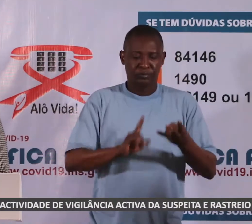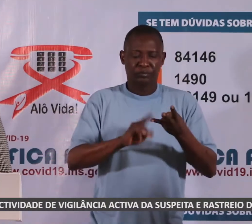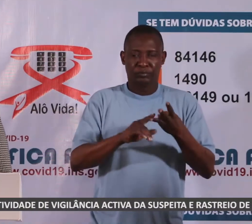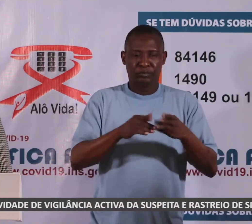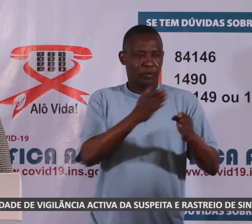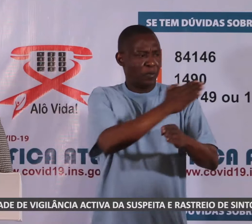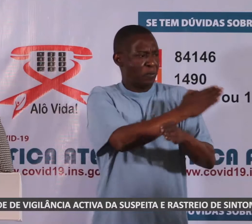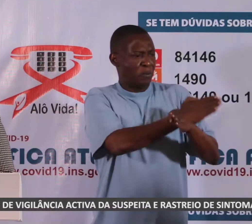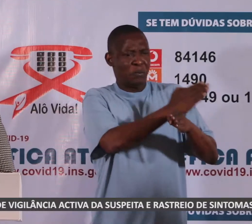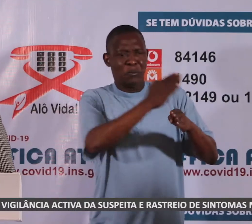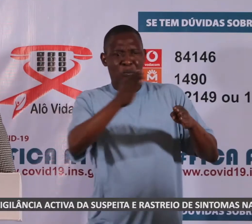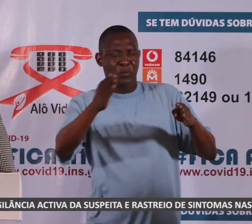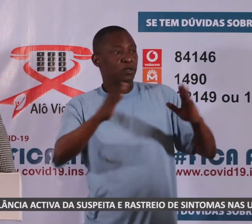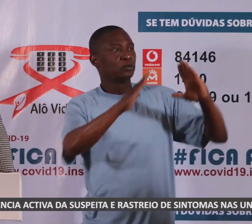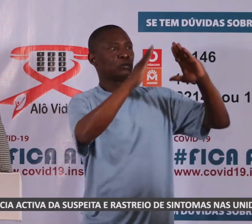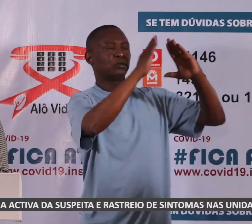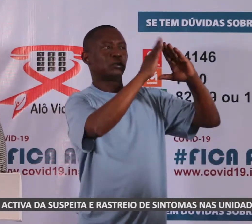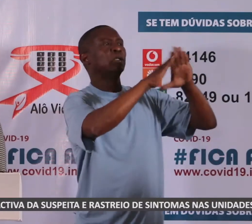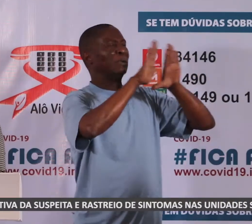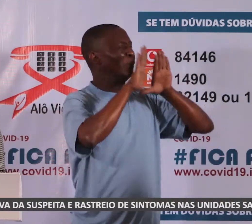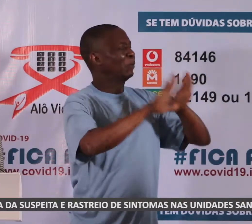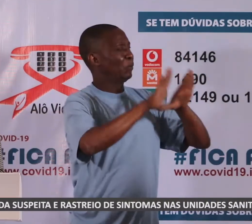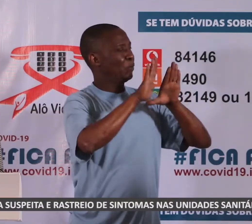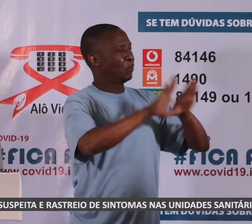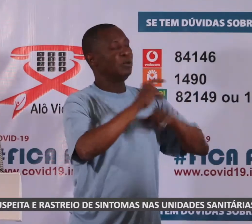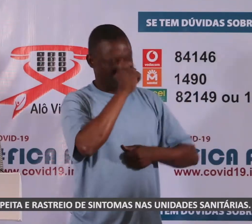domiciliar durante o período da doença.